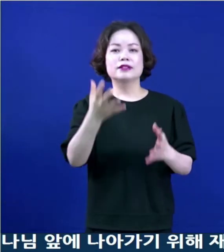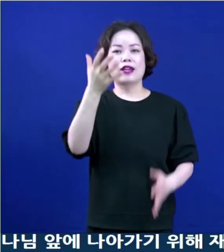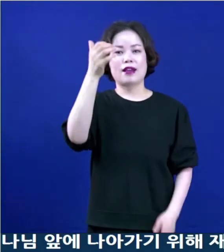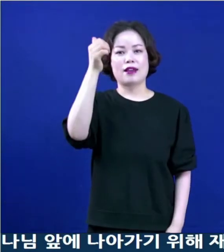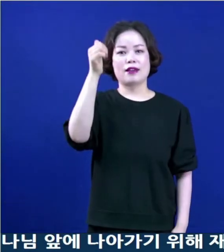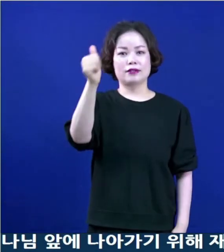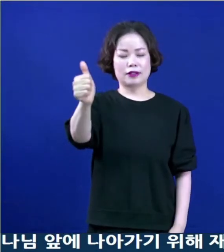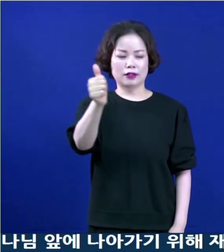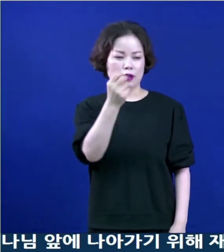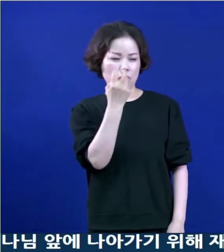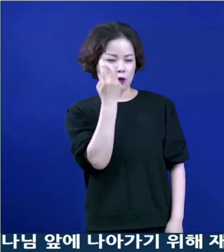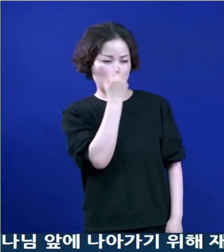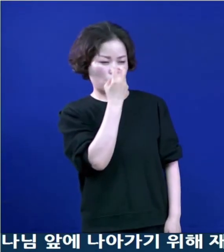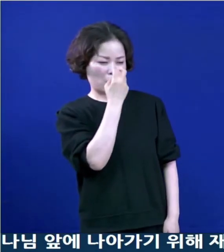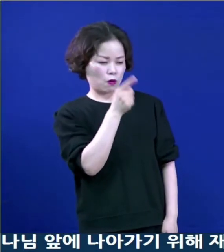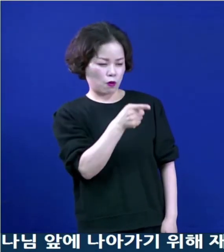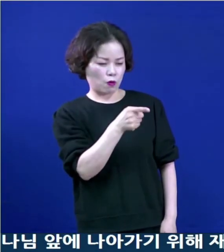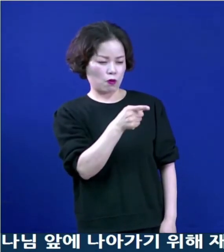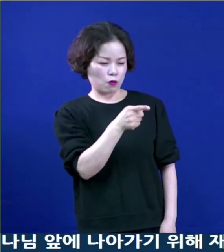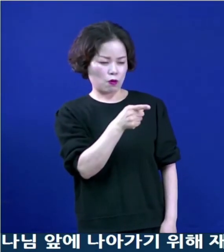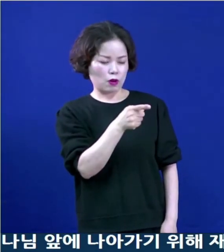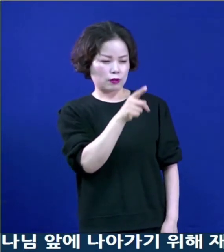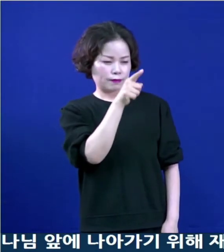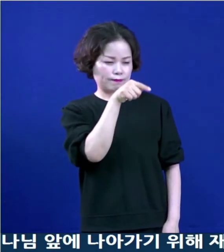제사장이 검사합니다. 제사장은